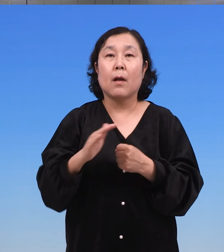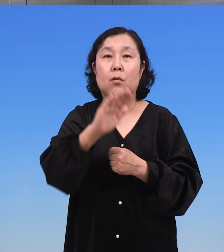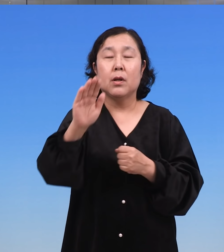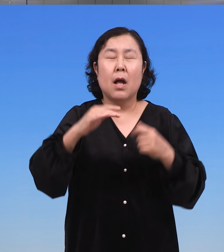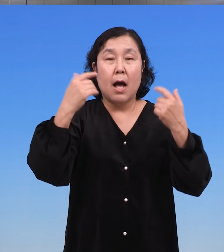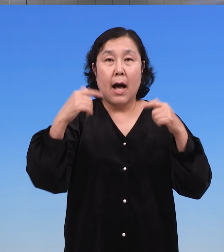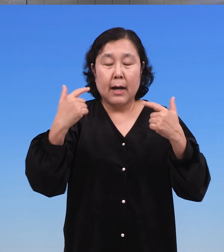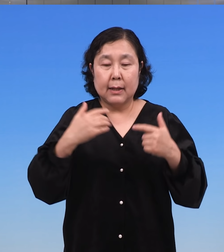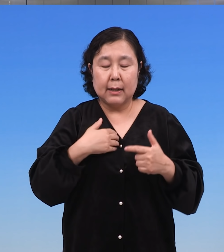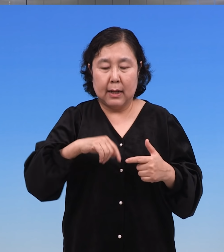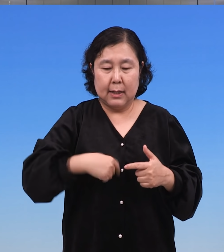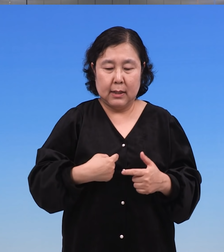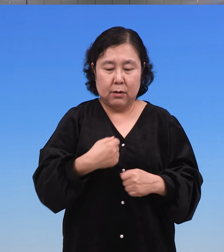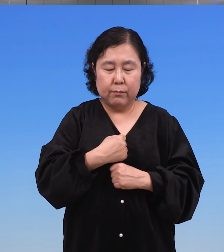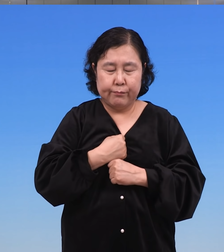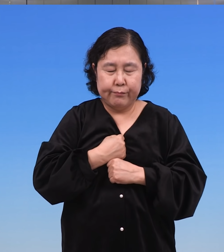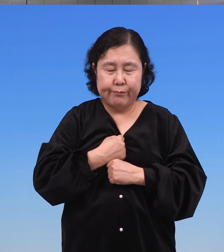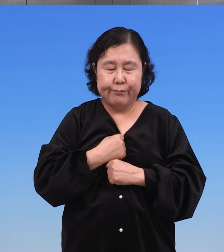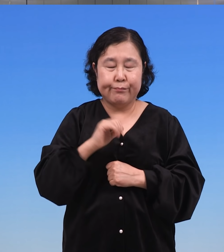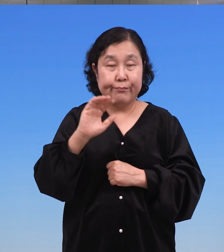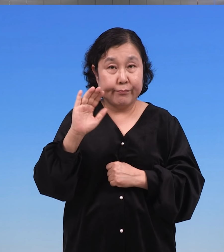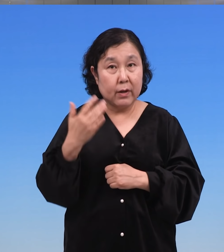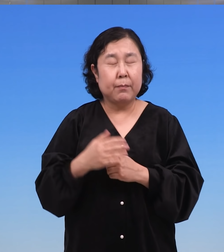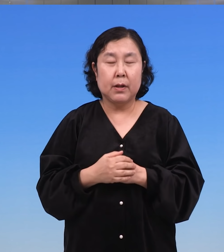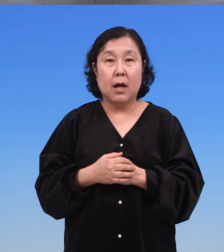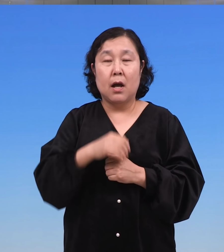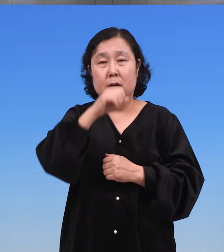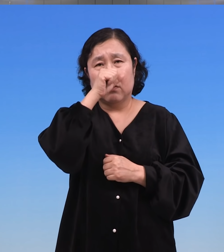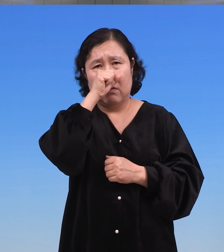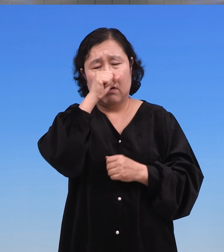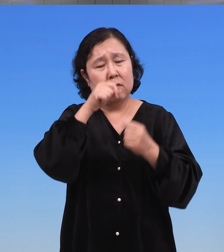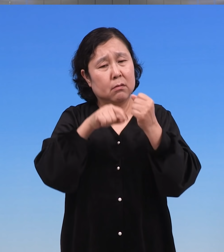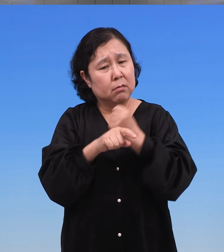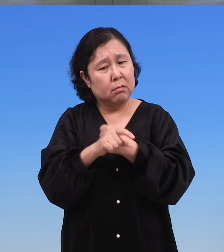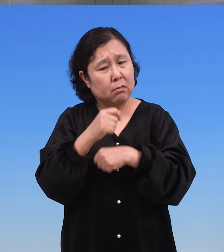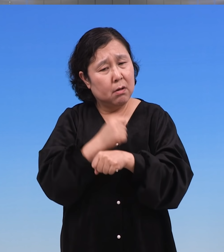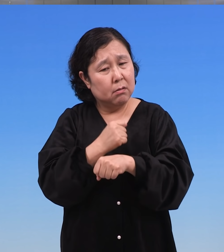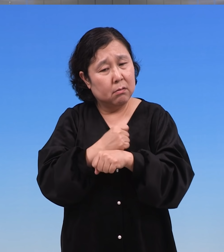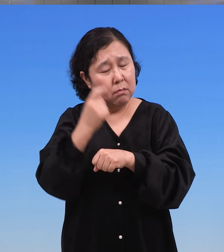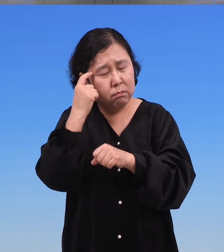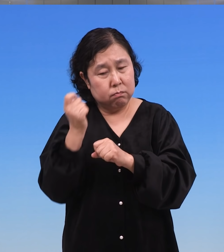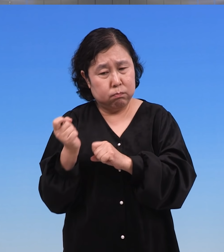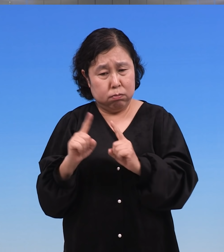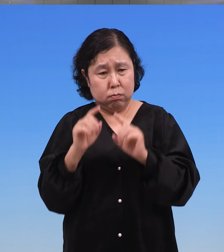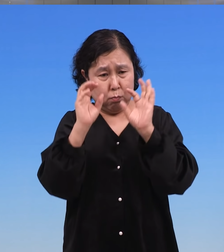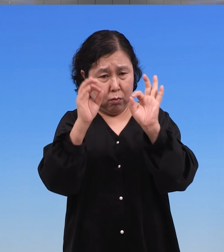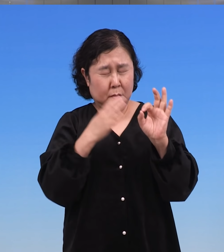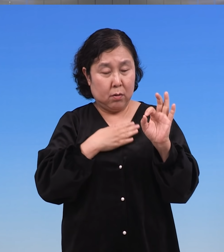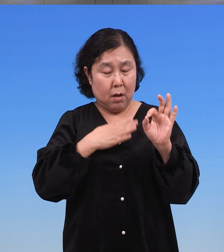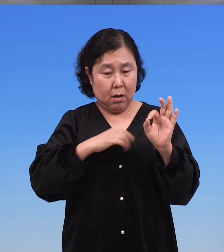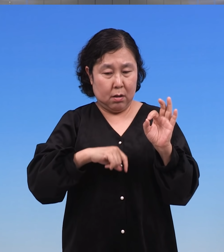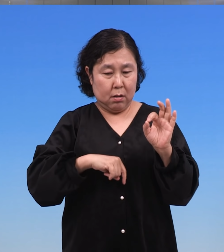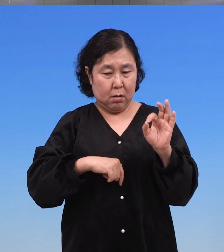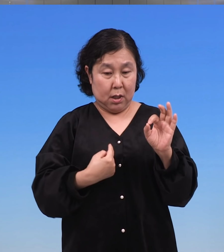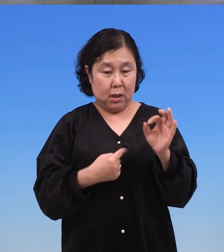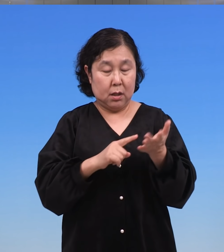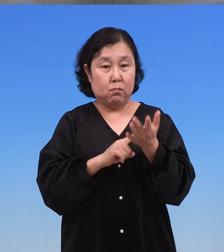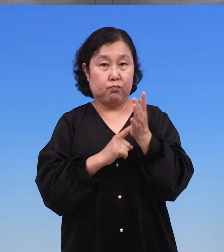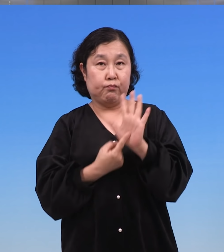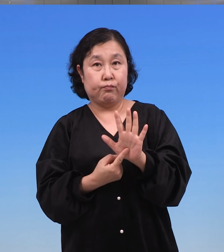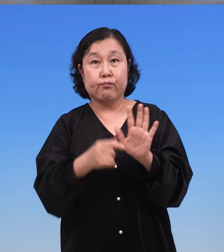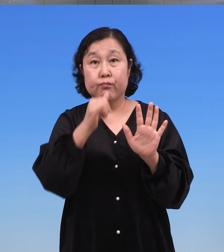이런 점에서 우리는 늘 자기를 경계해야 됩니다. 이 분명히 선한 뜻으로 했는데 정신 차리고 보면 자기 의가 드러나